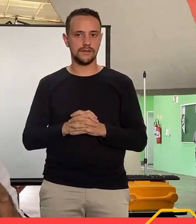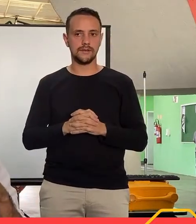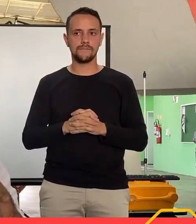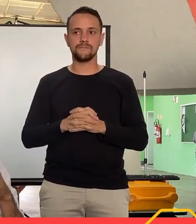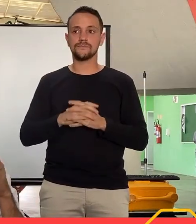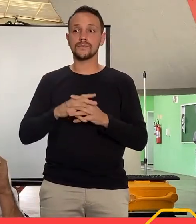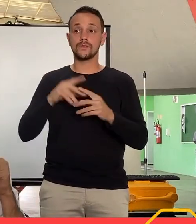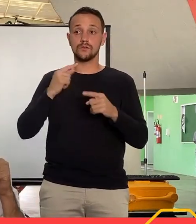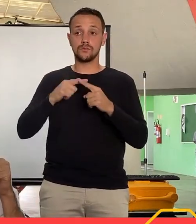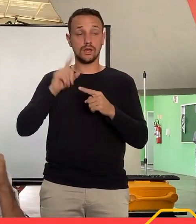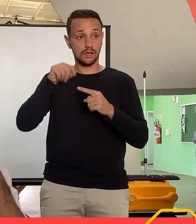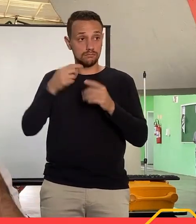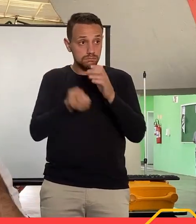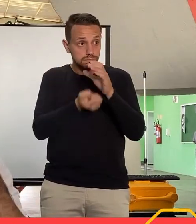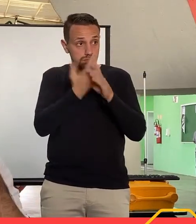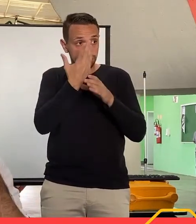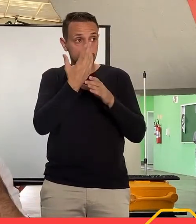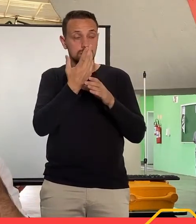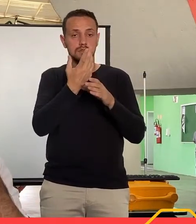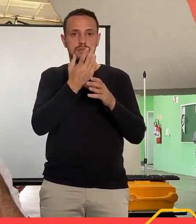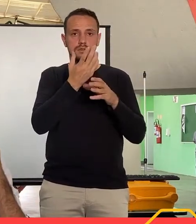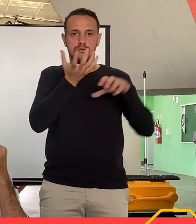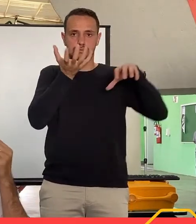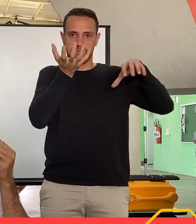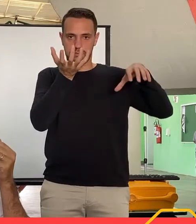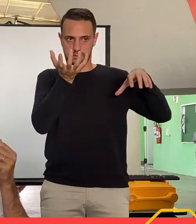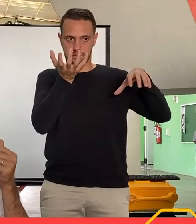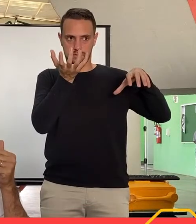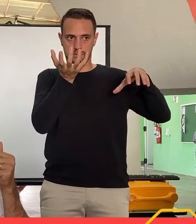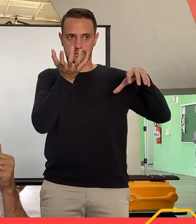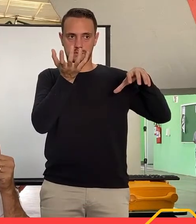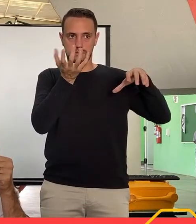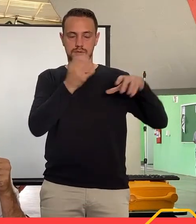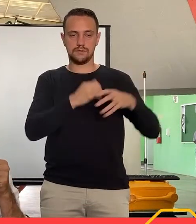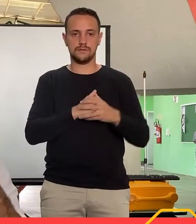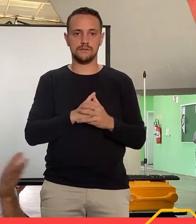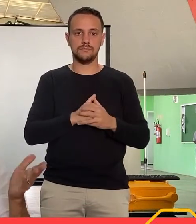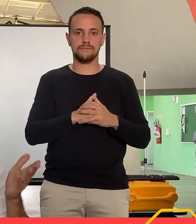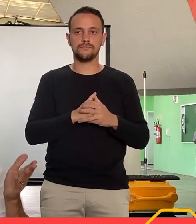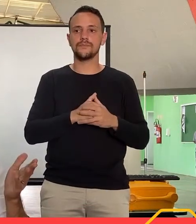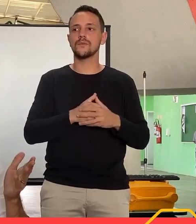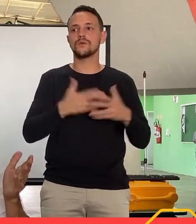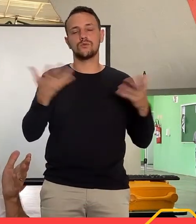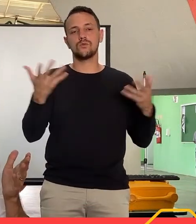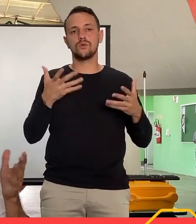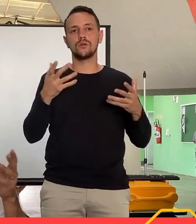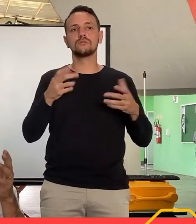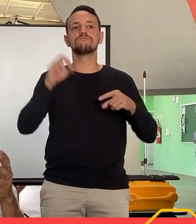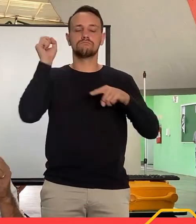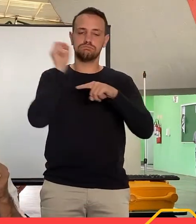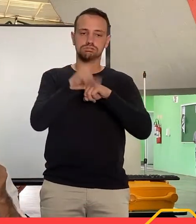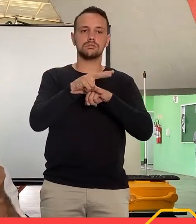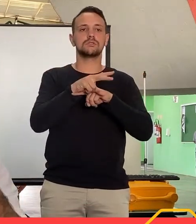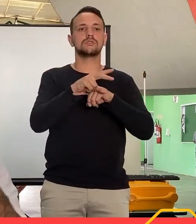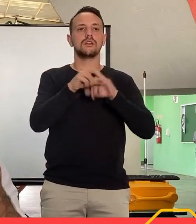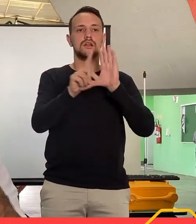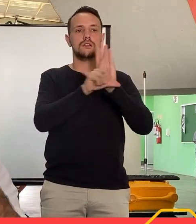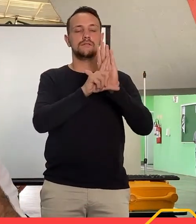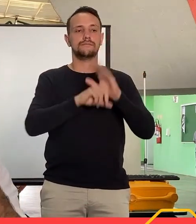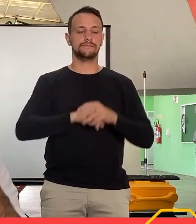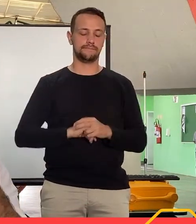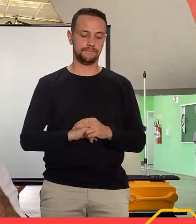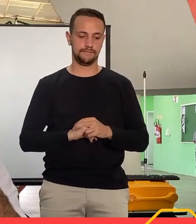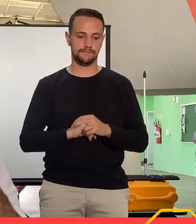passou no Congresso Nacional e e hoje está em vigor.